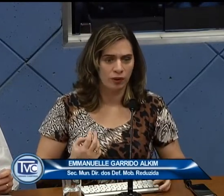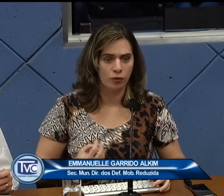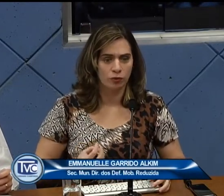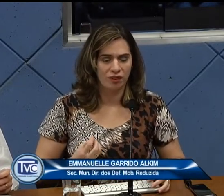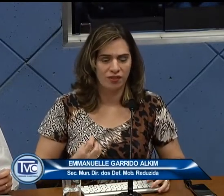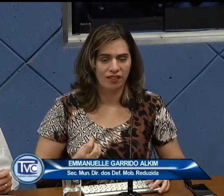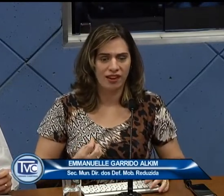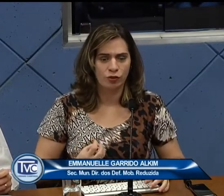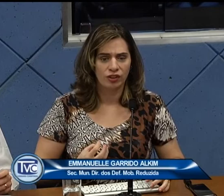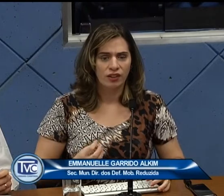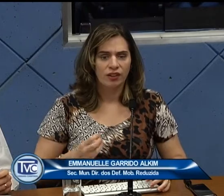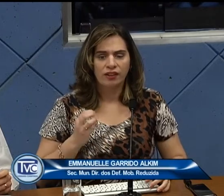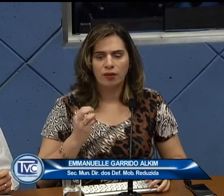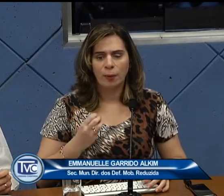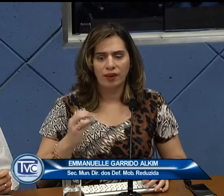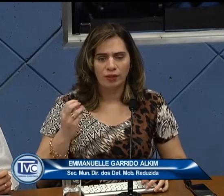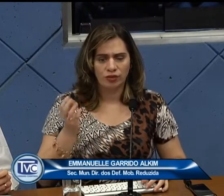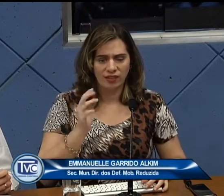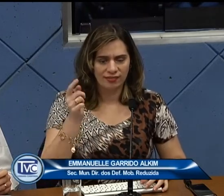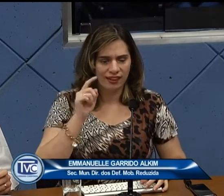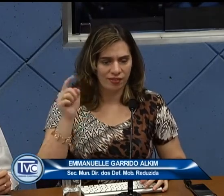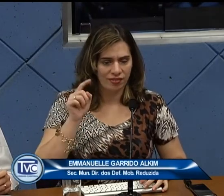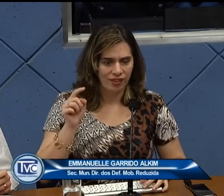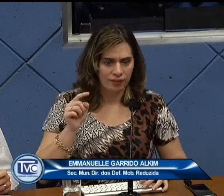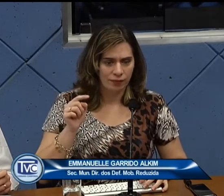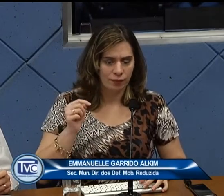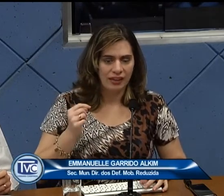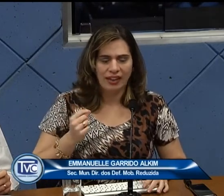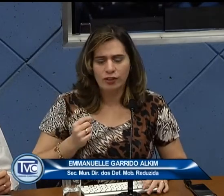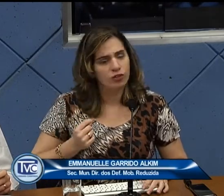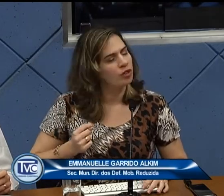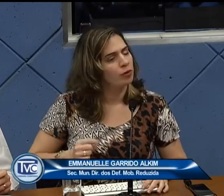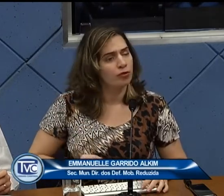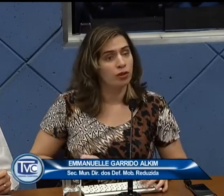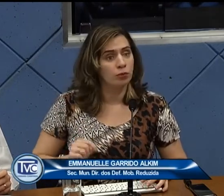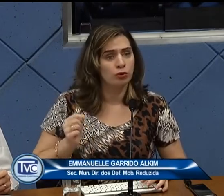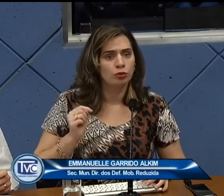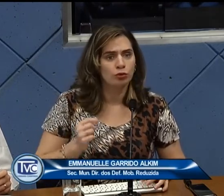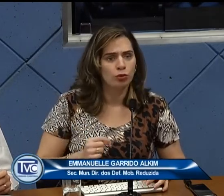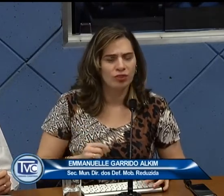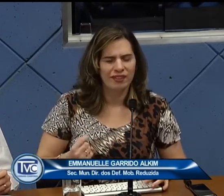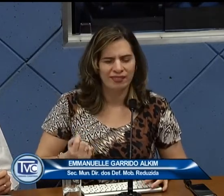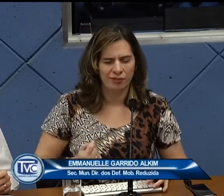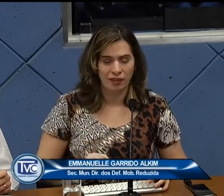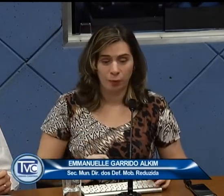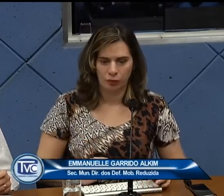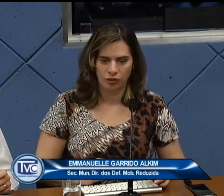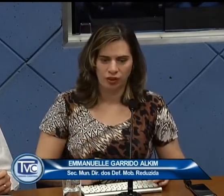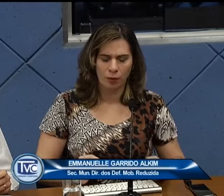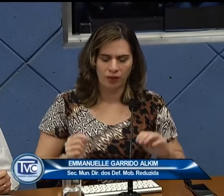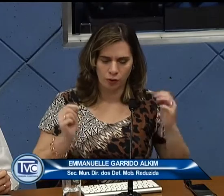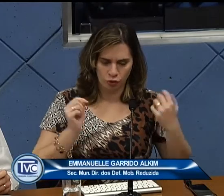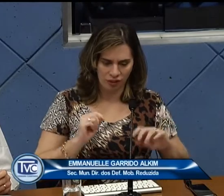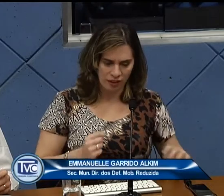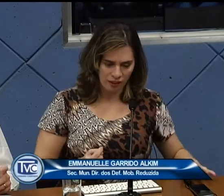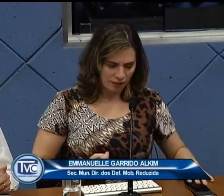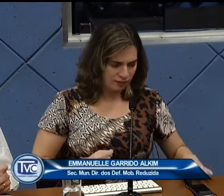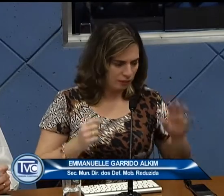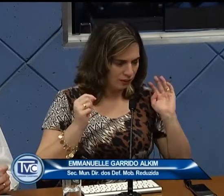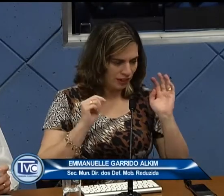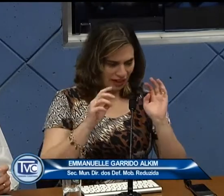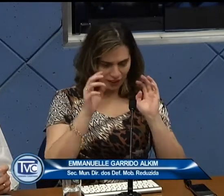profissional, eu sempre conto, e é verdade, que eu aprendi a escrever bilhetes que me foram muito úteis na vida profissional, porque não